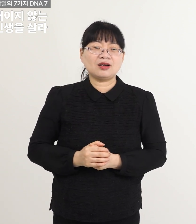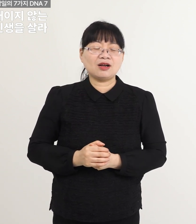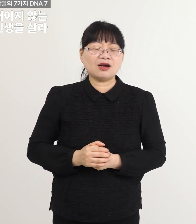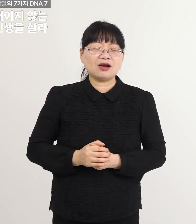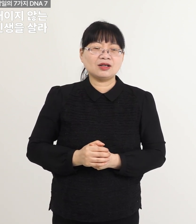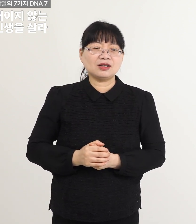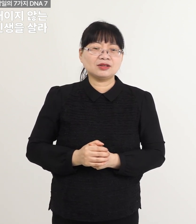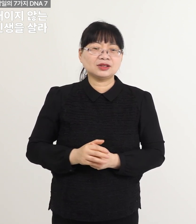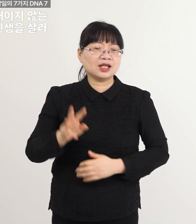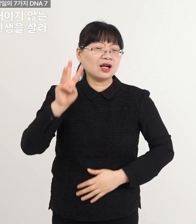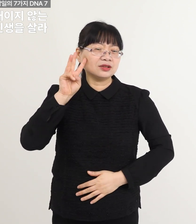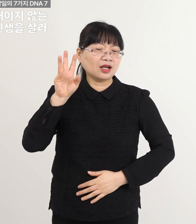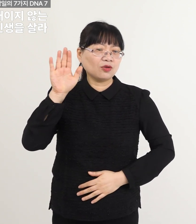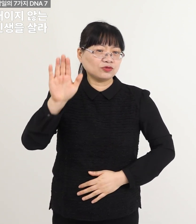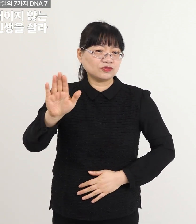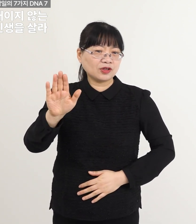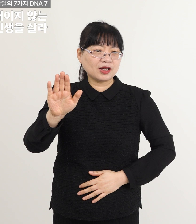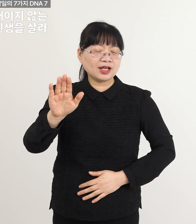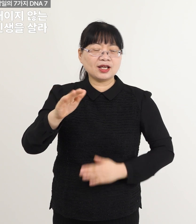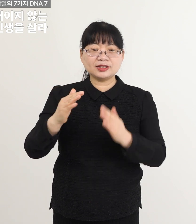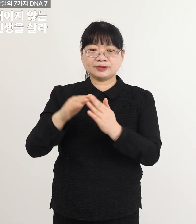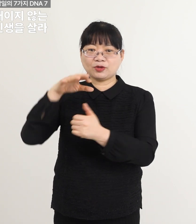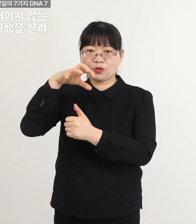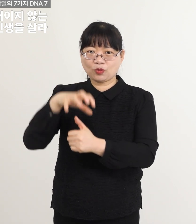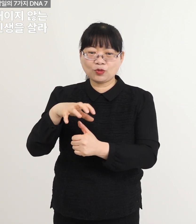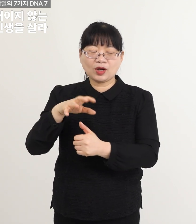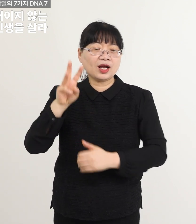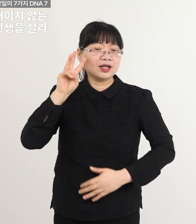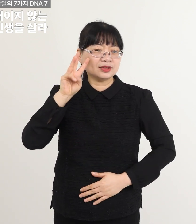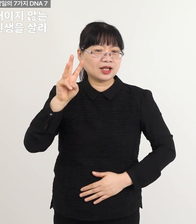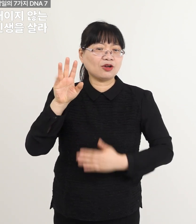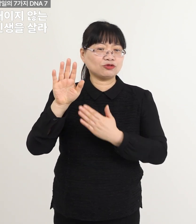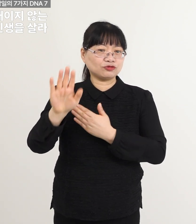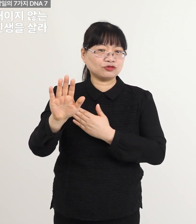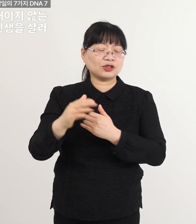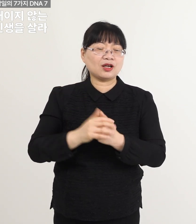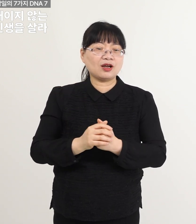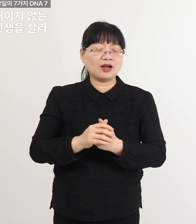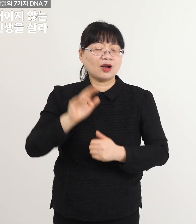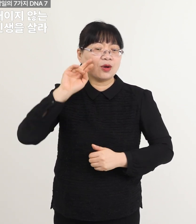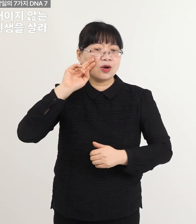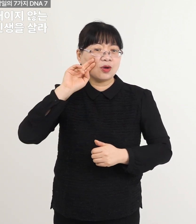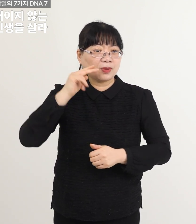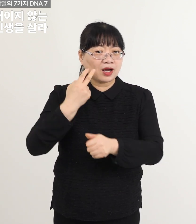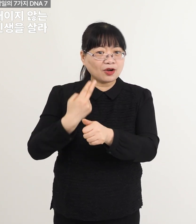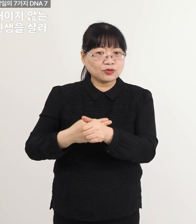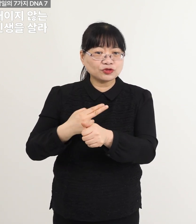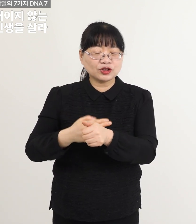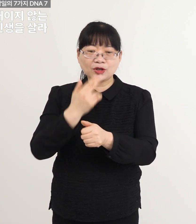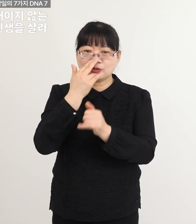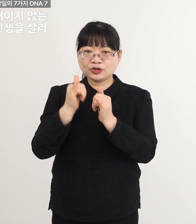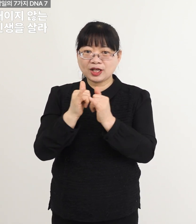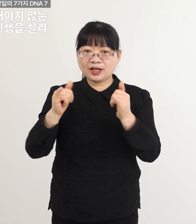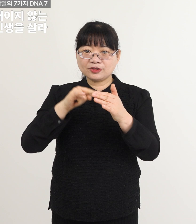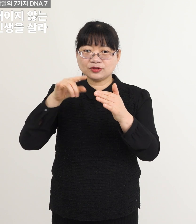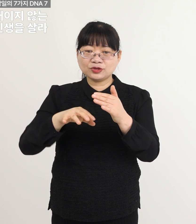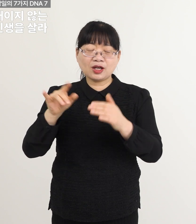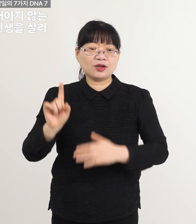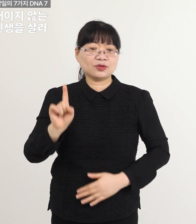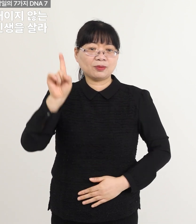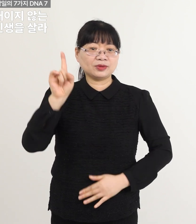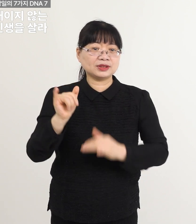후에 이제 가택연금이 된 지 사흘 후에 바울이 유대인 중